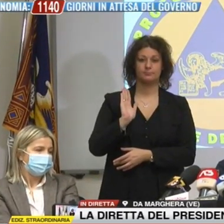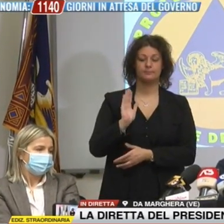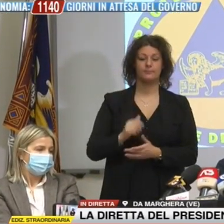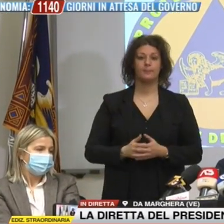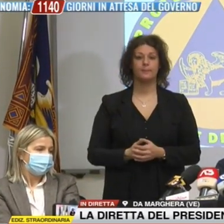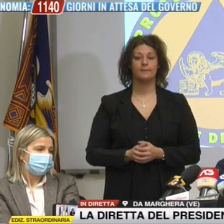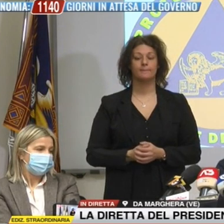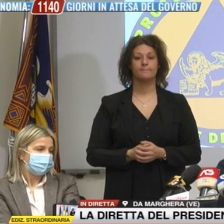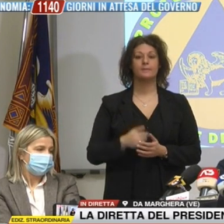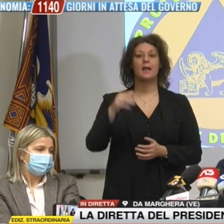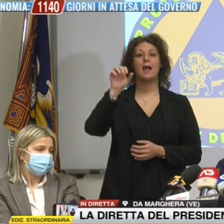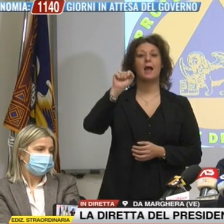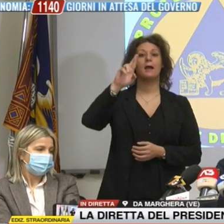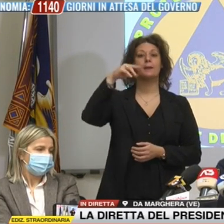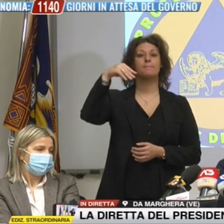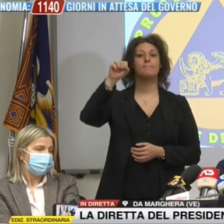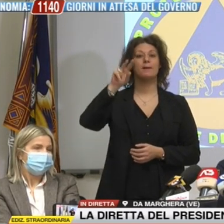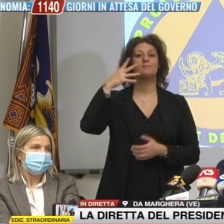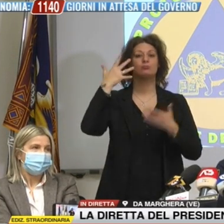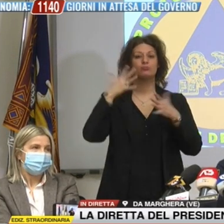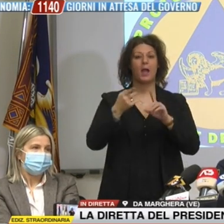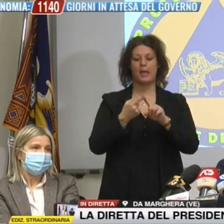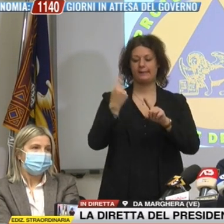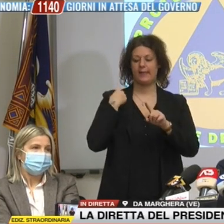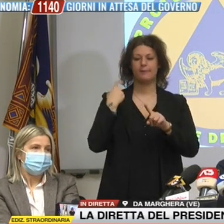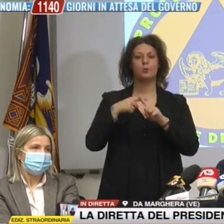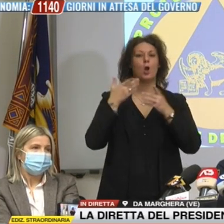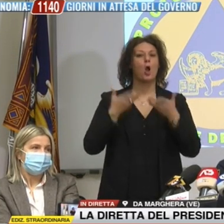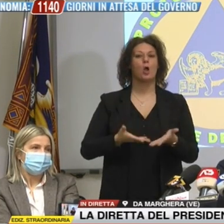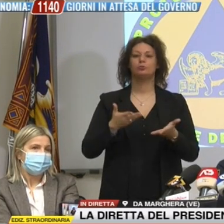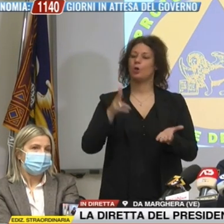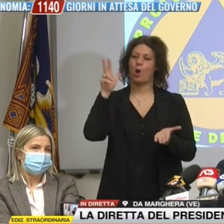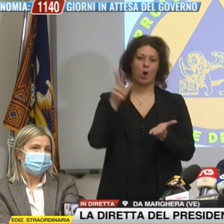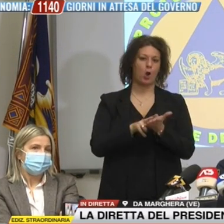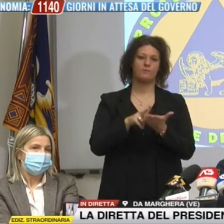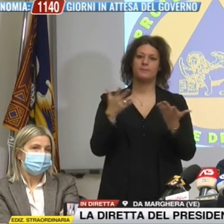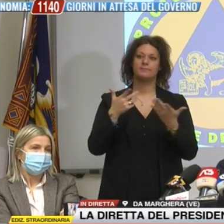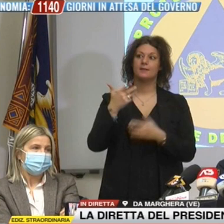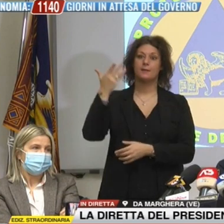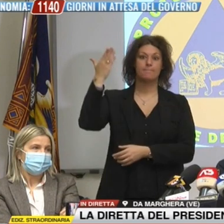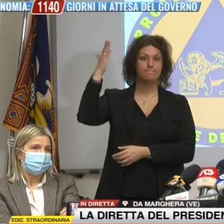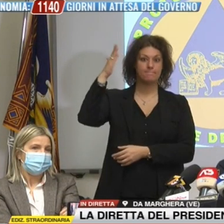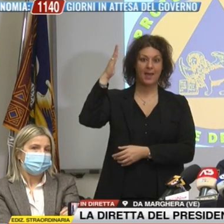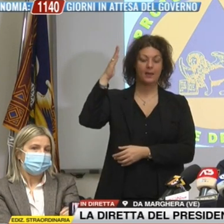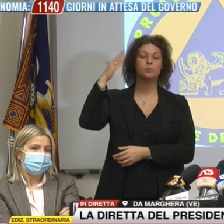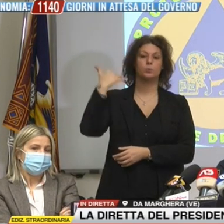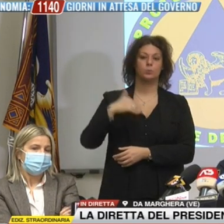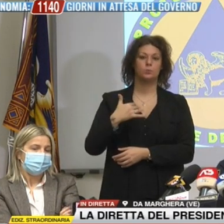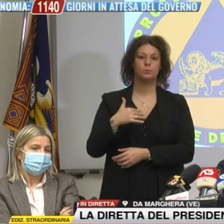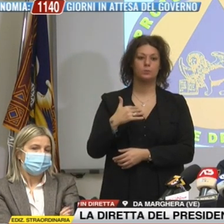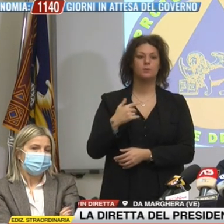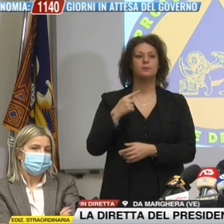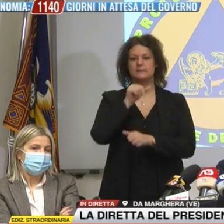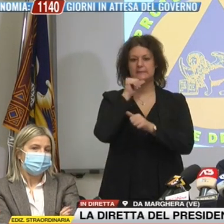L'ARPAB ce l'aveva detto già ieri, ma lo riconferma oggi, che l'evento meteo è particolarmente significativo, e ho bisogno del